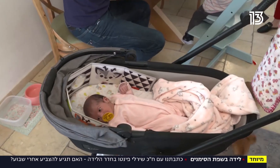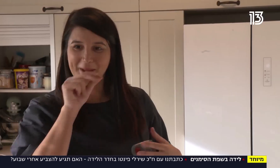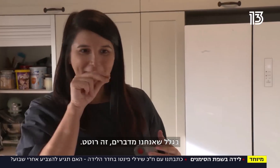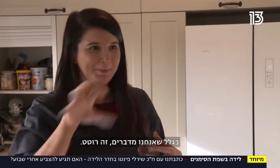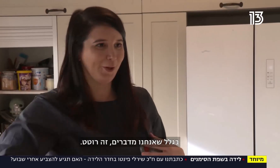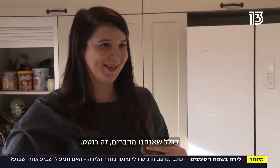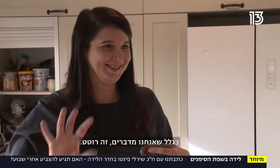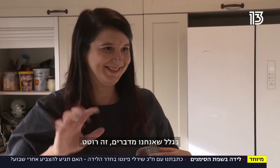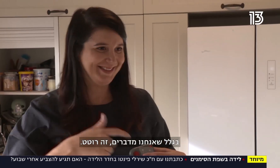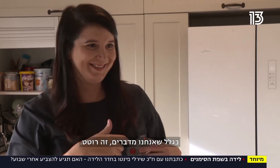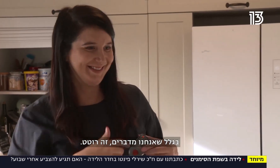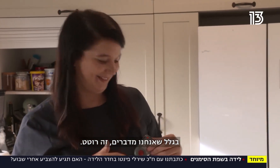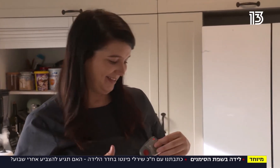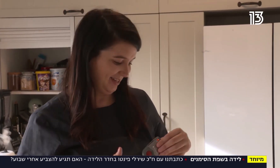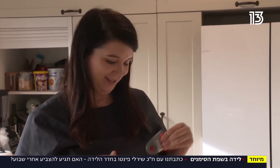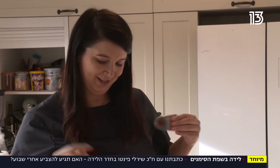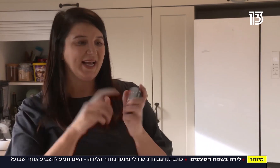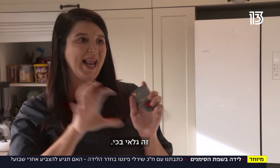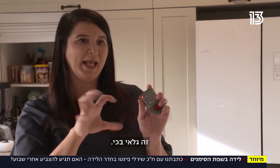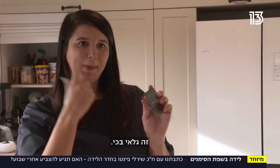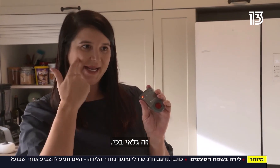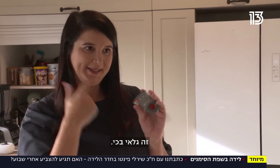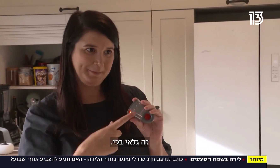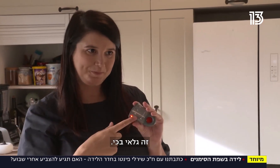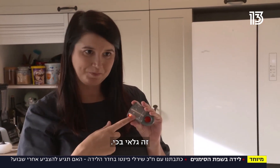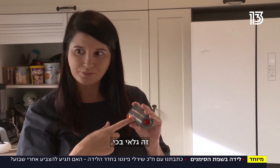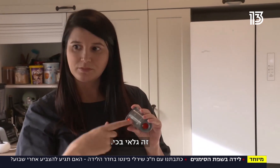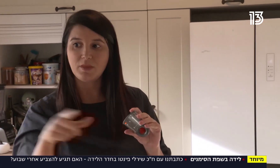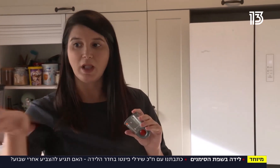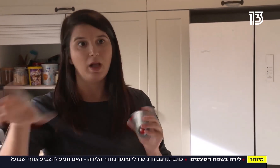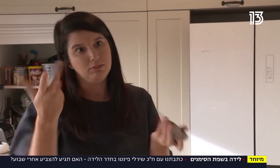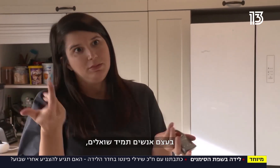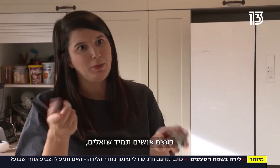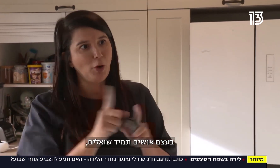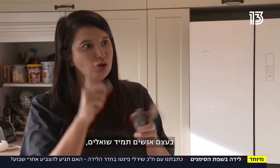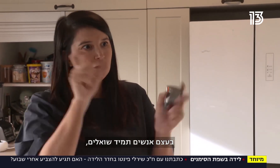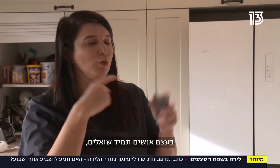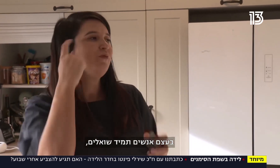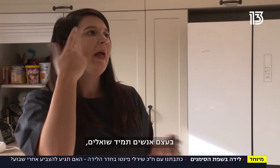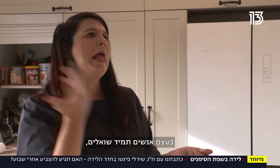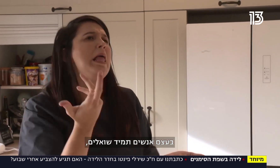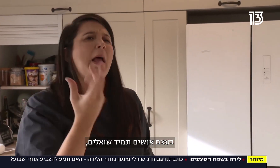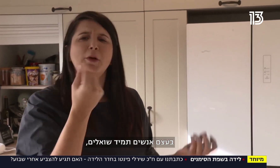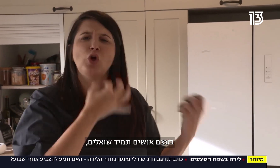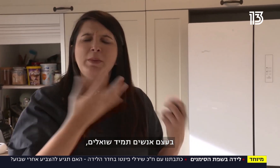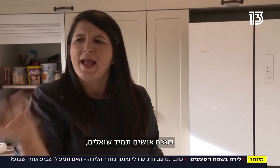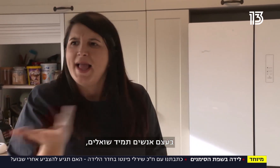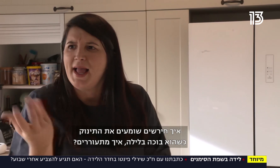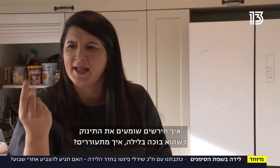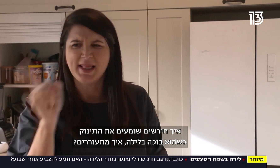בגלל שאנחנו מדברים זה רוטט, וגלי בכי. בעצם אנשים תמיד שואלים איך